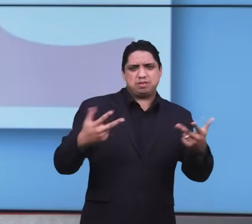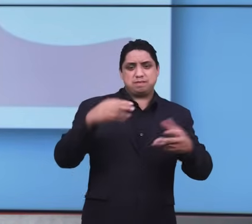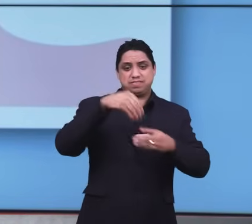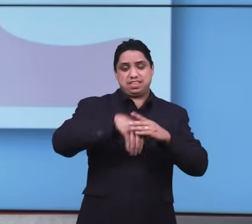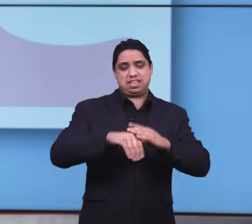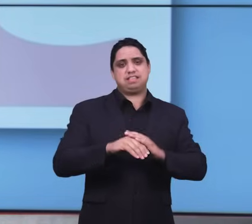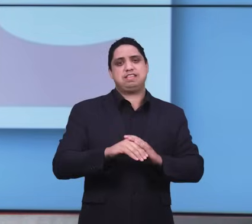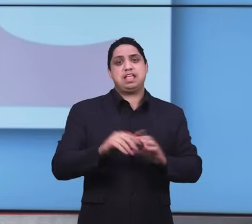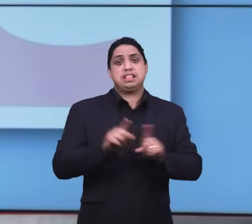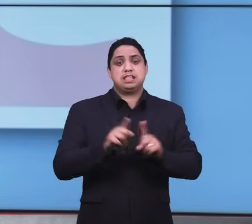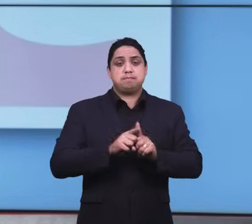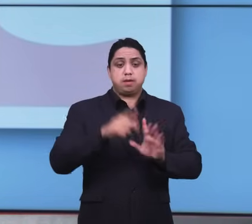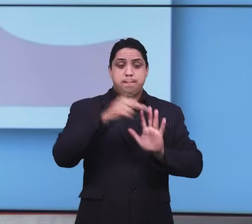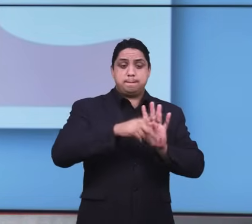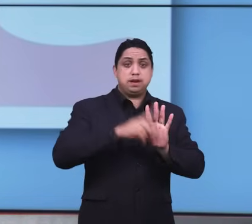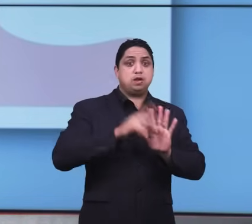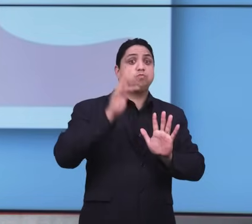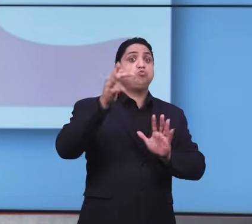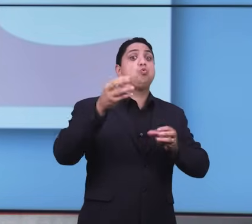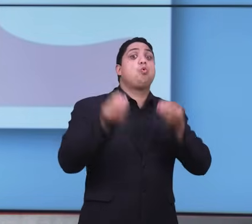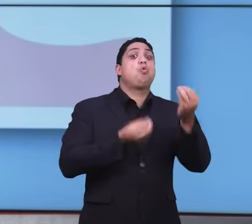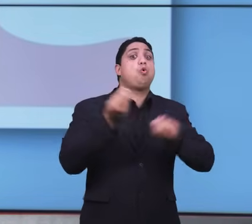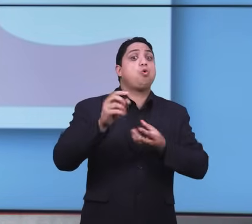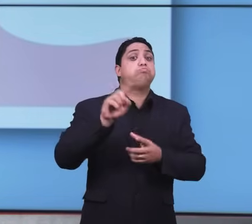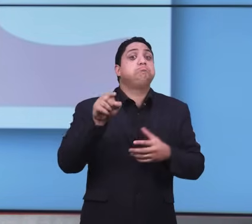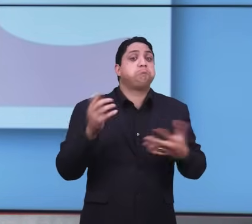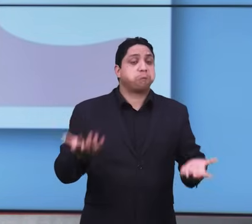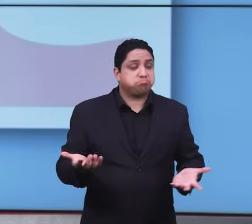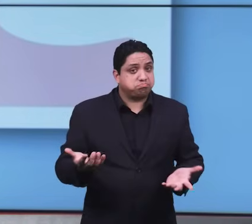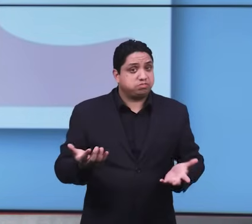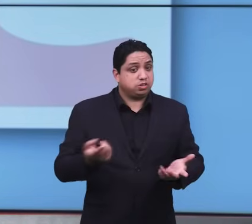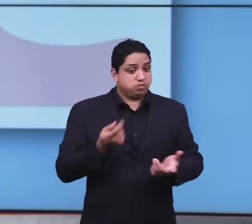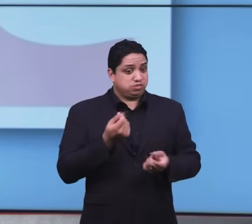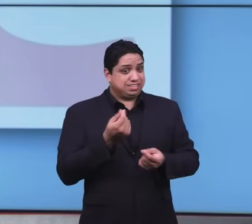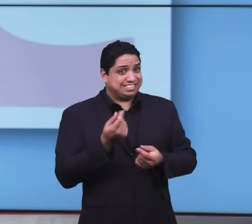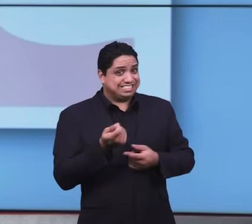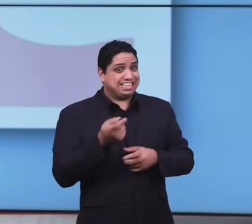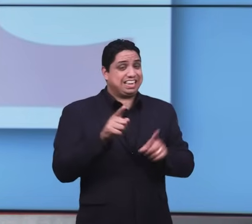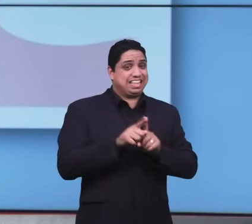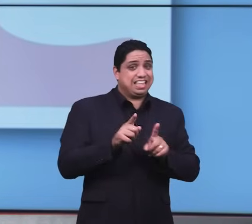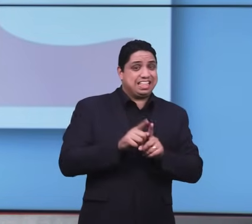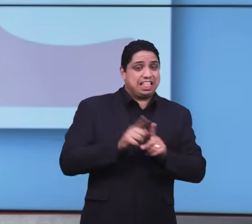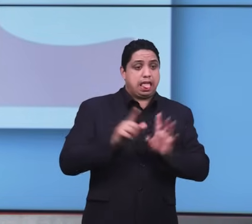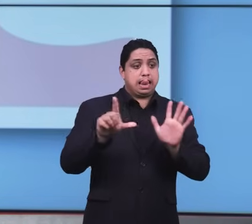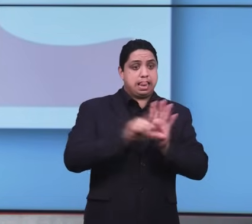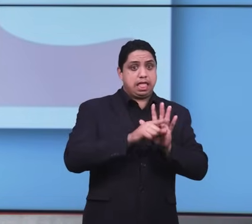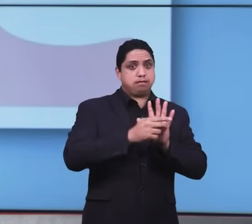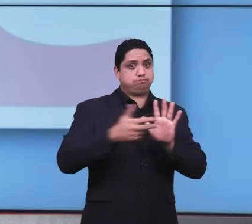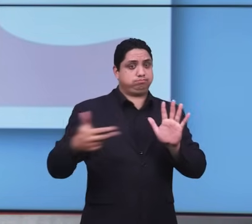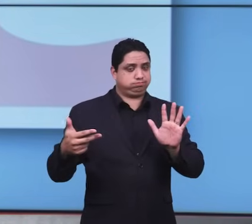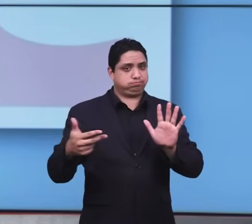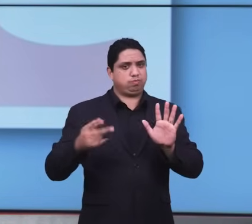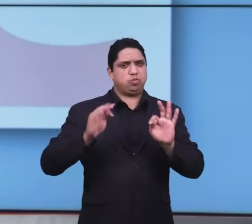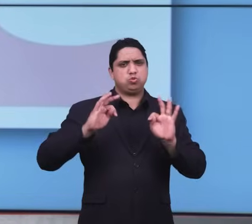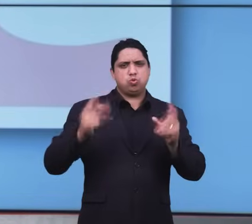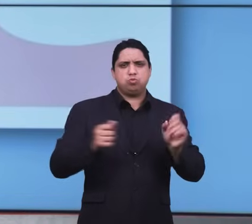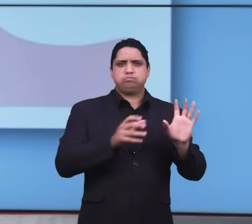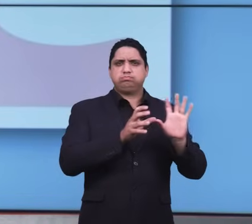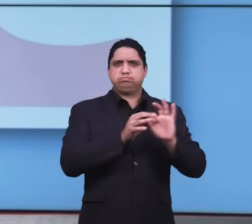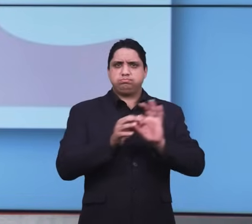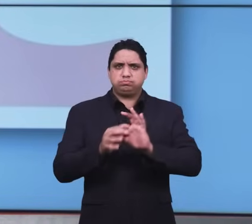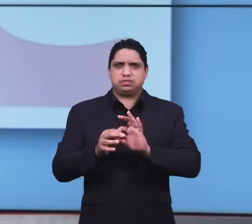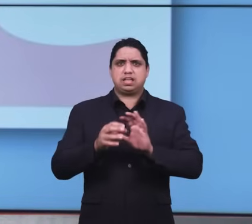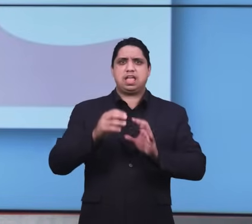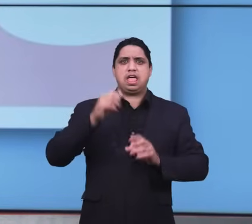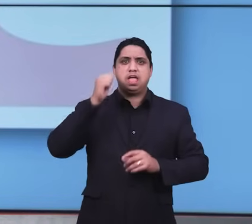deficiência, o planejamento para o futuro, incluindo questões financeiras e jurídicas. Neste contexto, a doutora